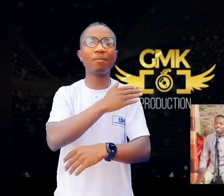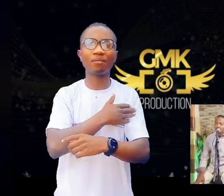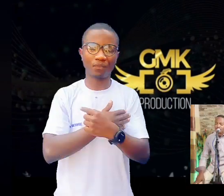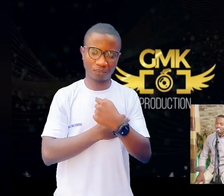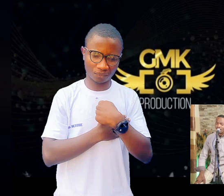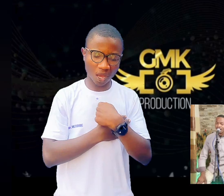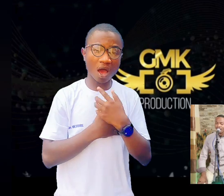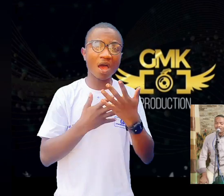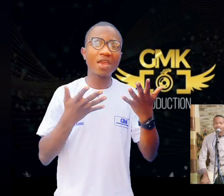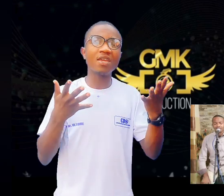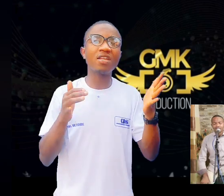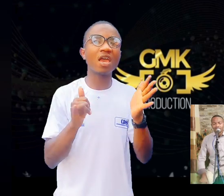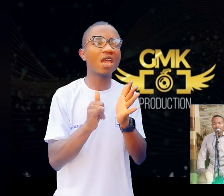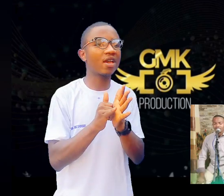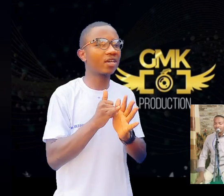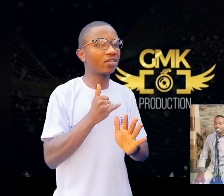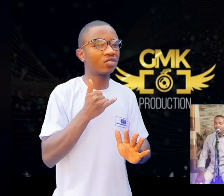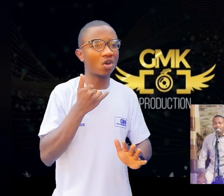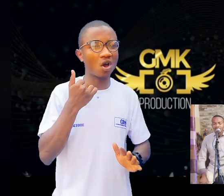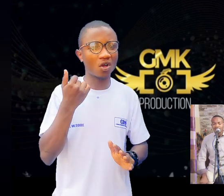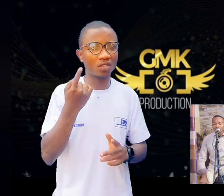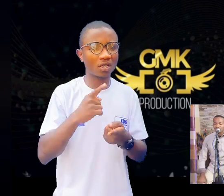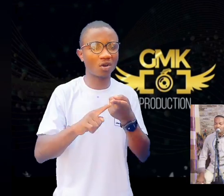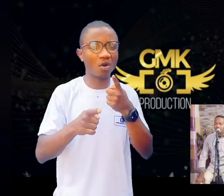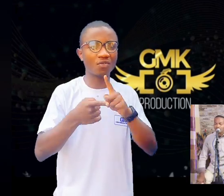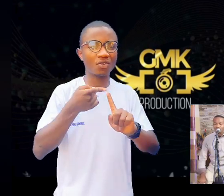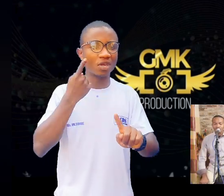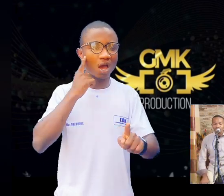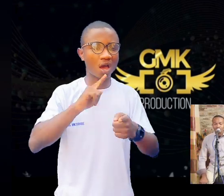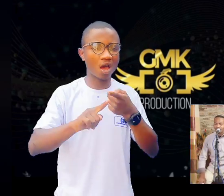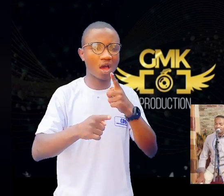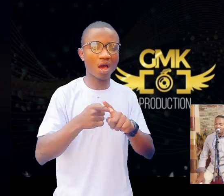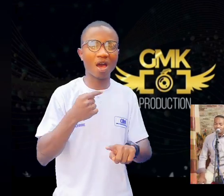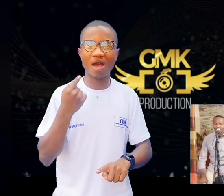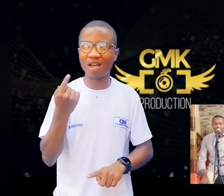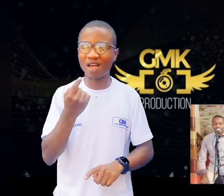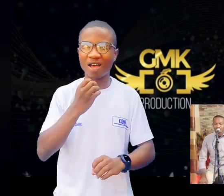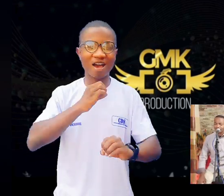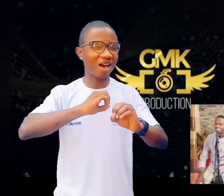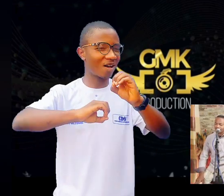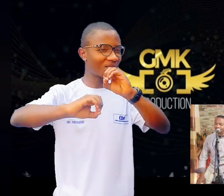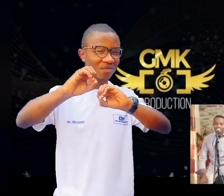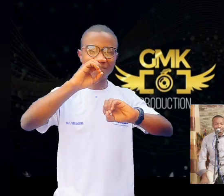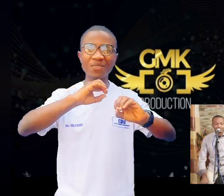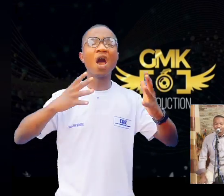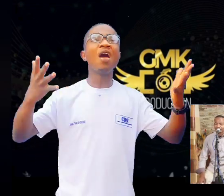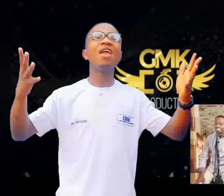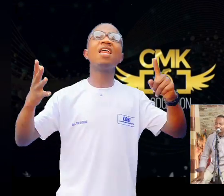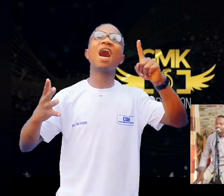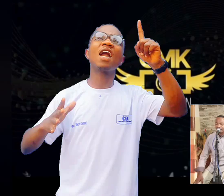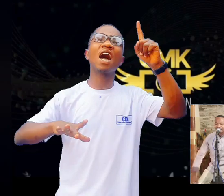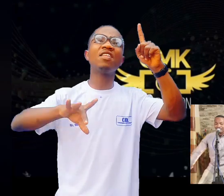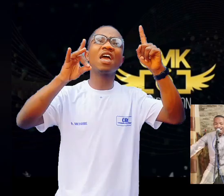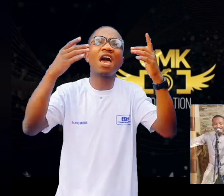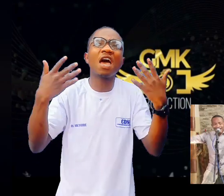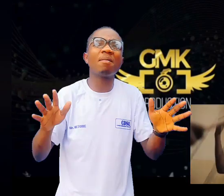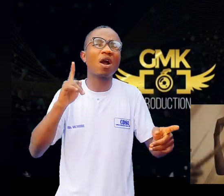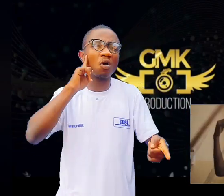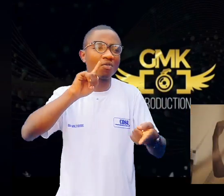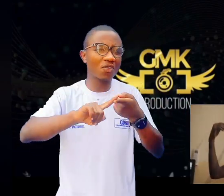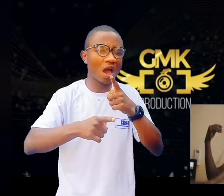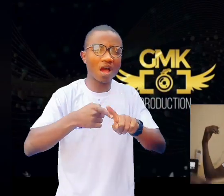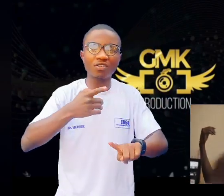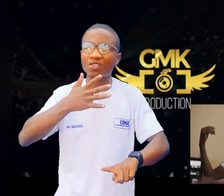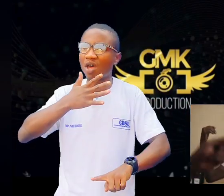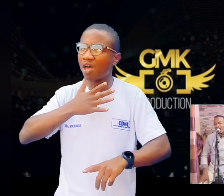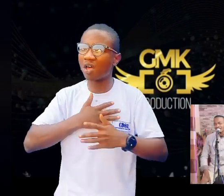Dieu et moi, oh, il est question de confiance. Oh, il a